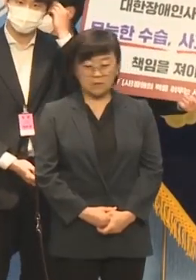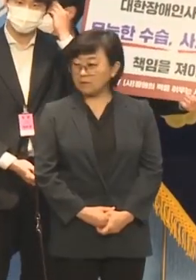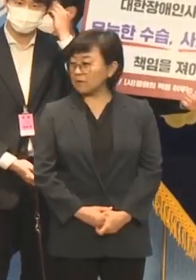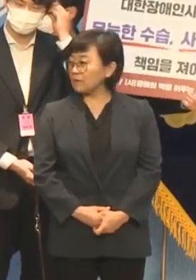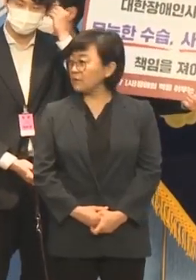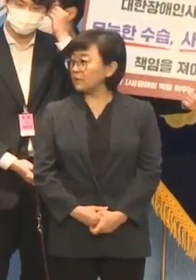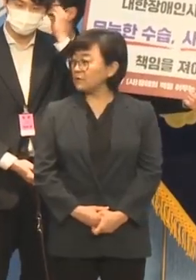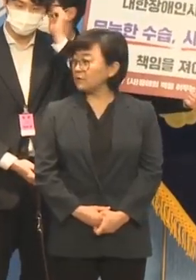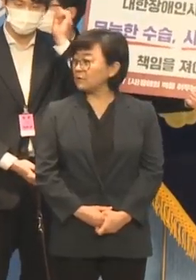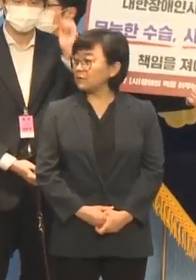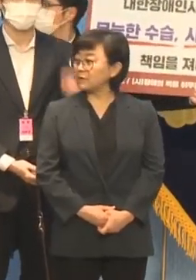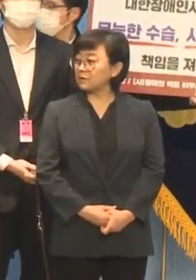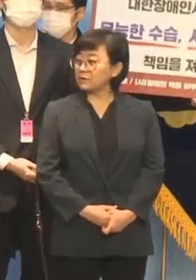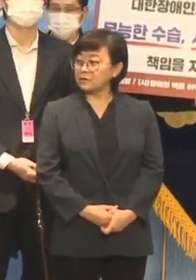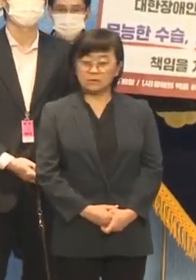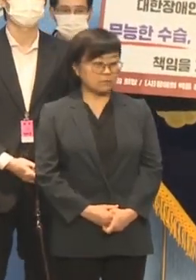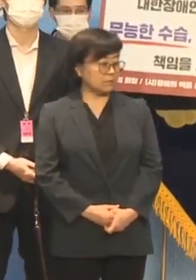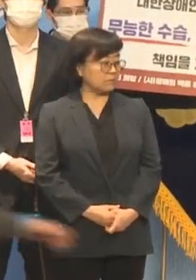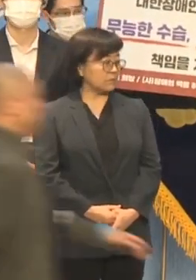도와드리세요.